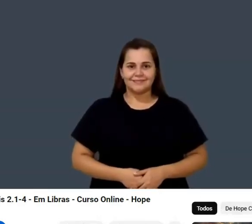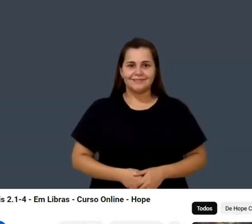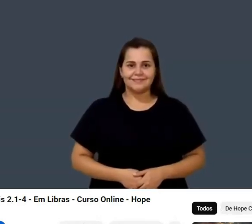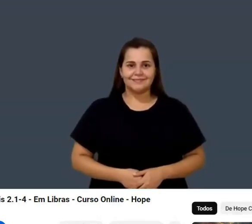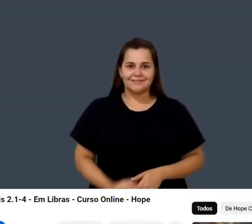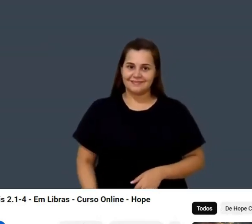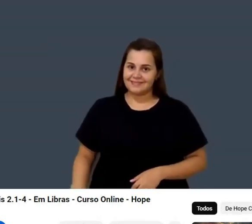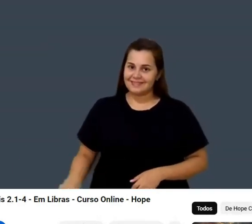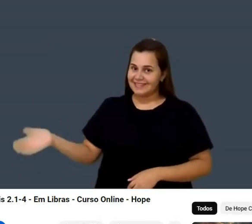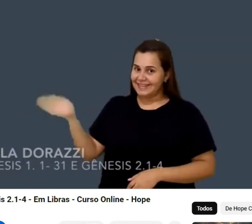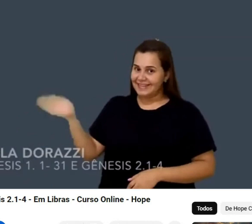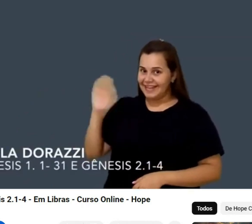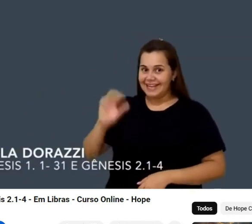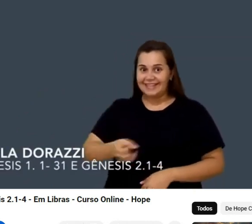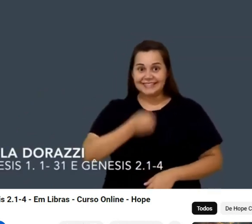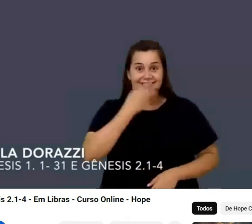Uhum.